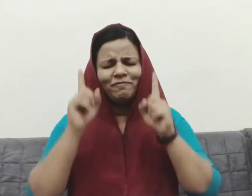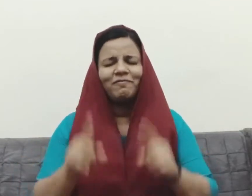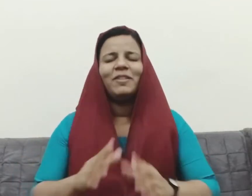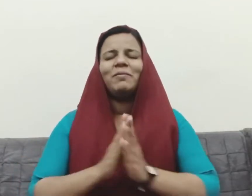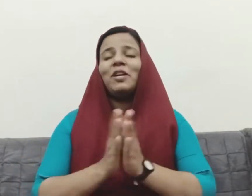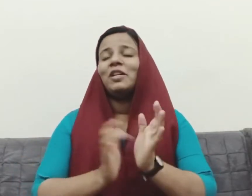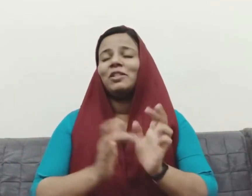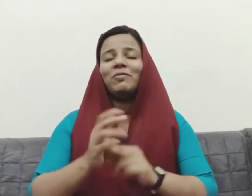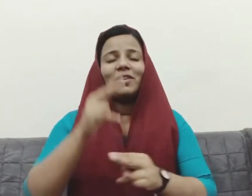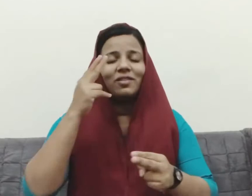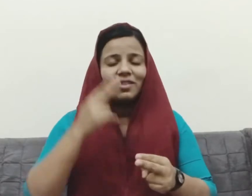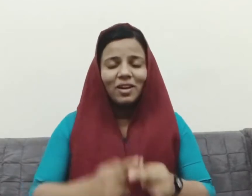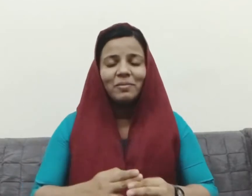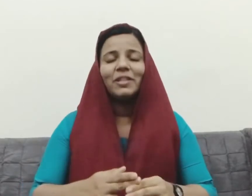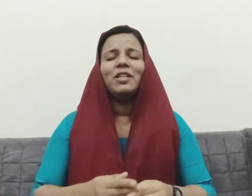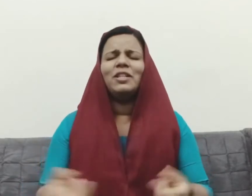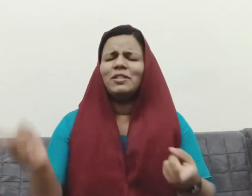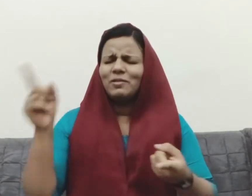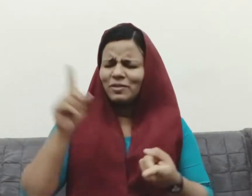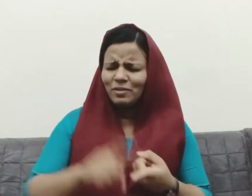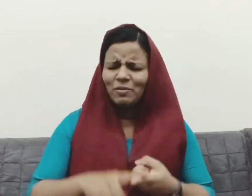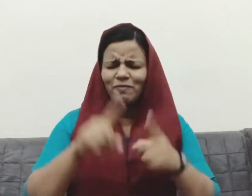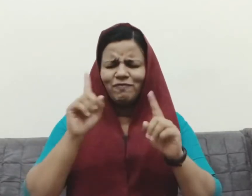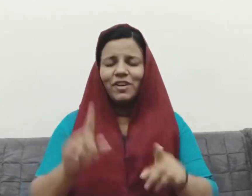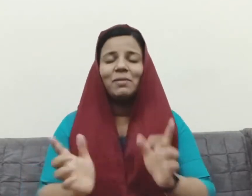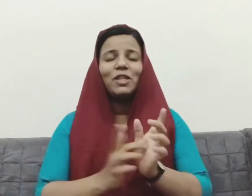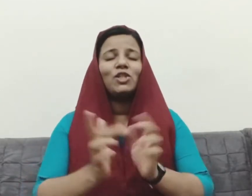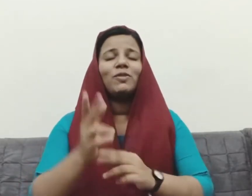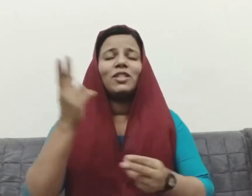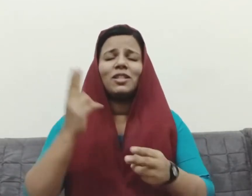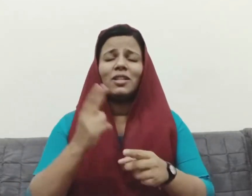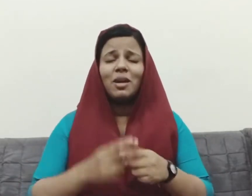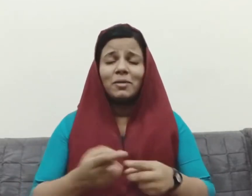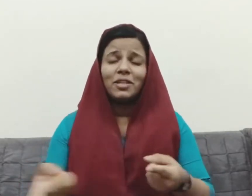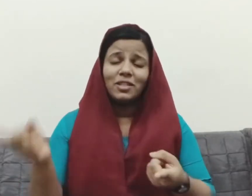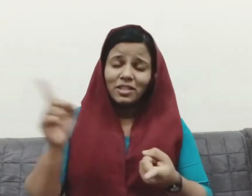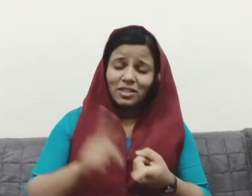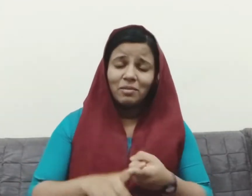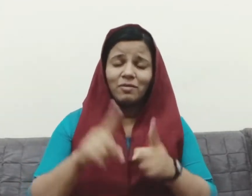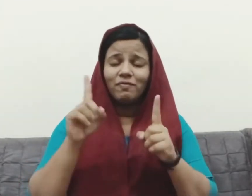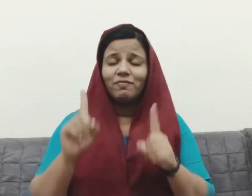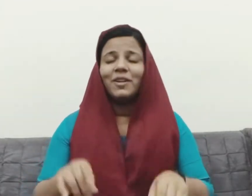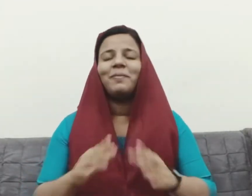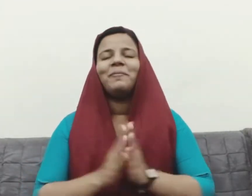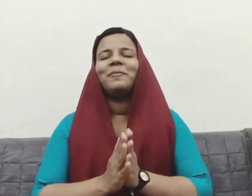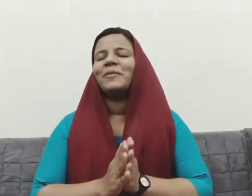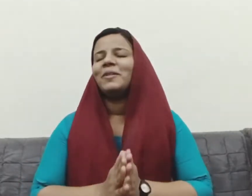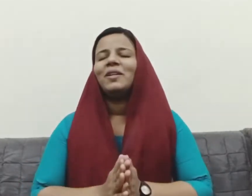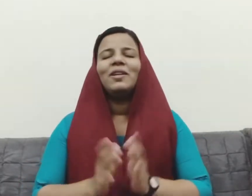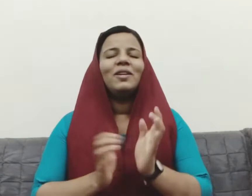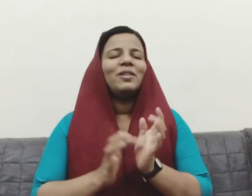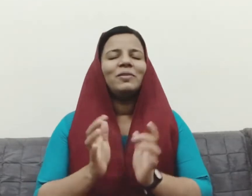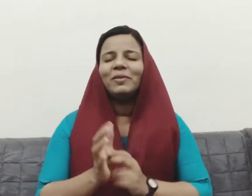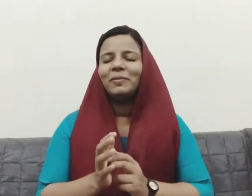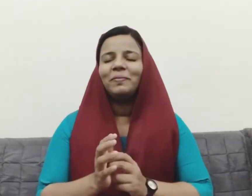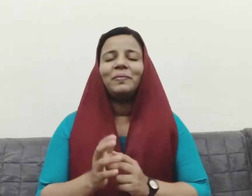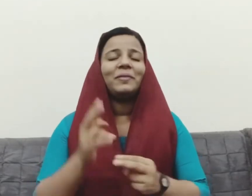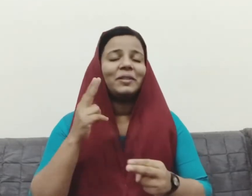ഇടവരുത്തുന്നതിനായിട്ട് സ്തോത്രം. യേശുവിൻ്റെ നാമത്തിൽ അത് സംഭവിക്കട്ടെ. യേശുവിൻ്റെ നാമത്തിൽ അത് സംഭവിക്കട്ടെ. ഓ ലോർഡ്, യേശു